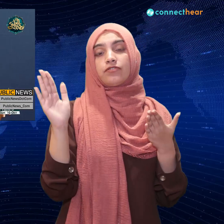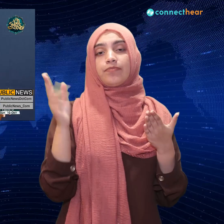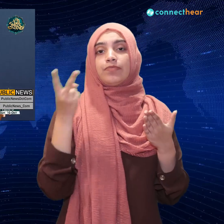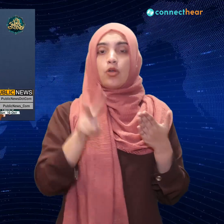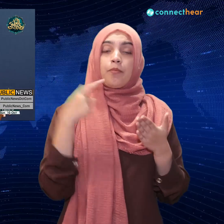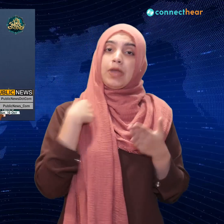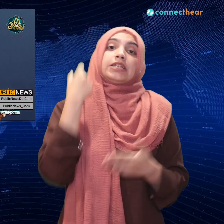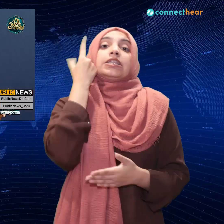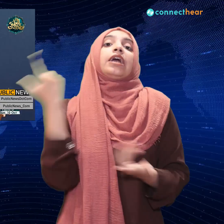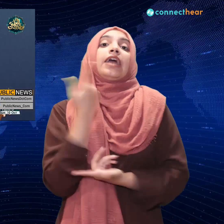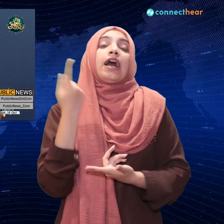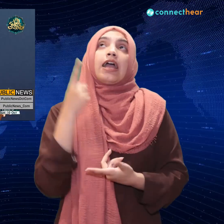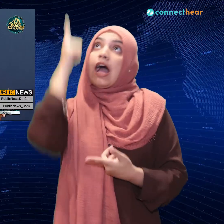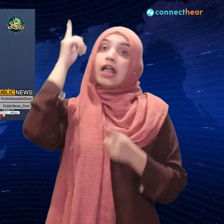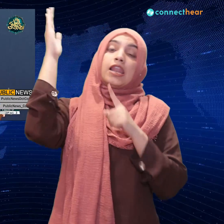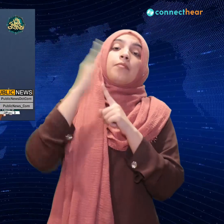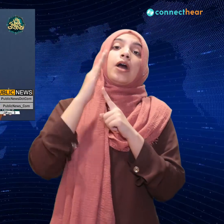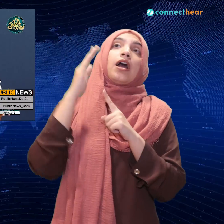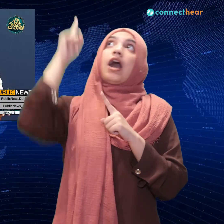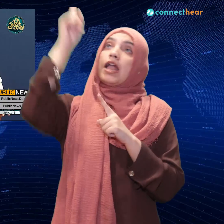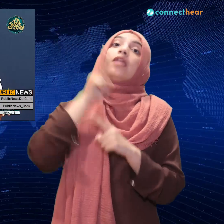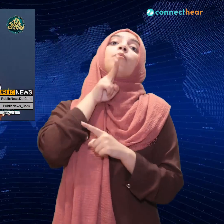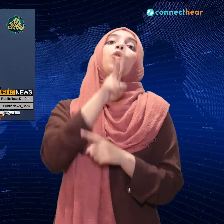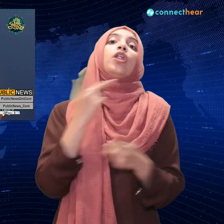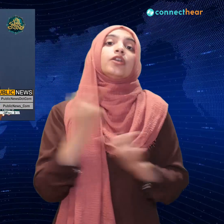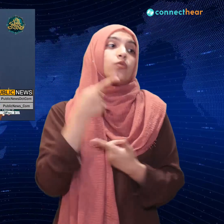سمجھ آئے کہ کیوں اللہ ہمیں حکم دیتا ہے کہ ان کی زندگی سے سیکھو،